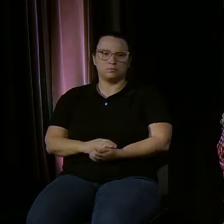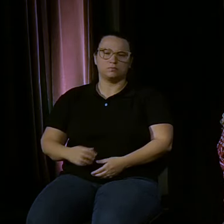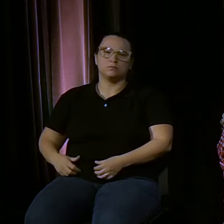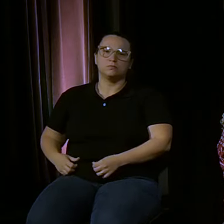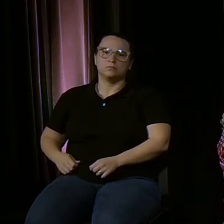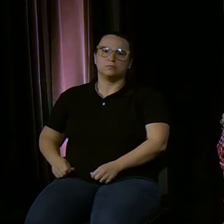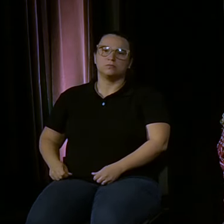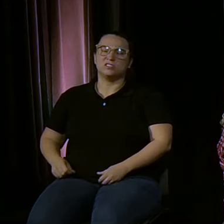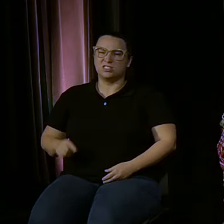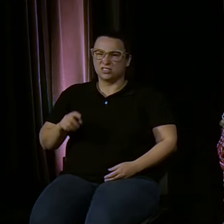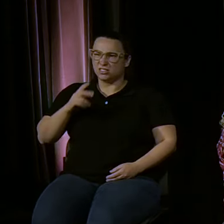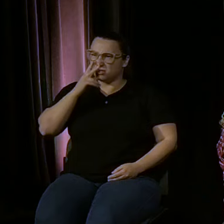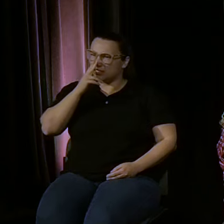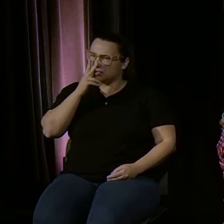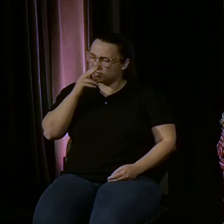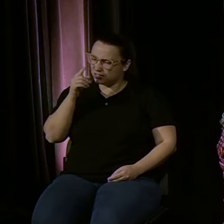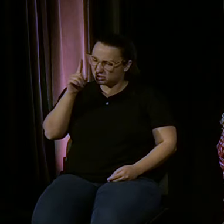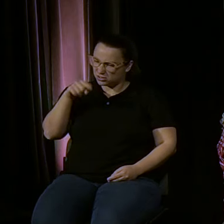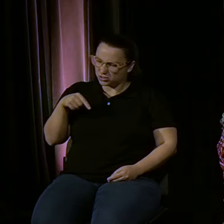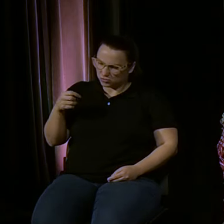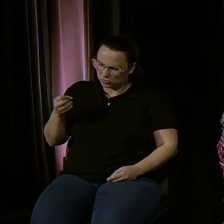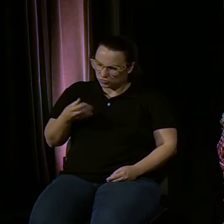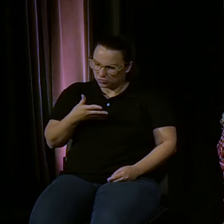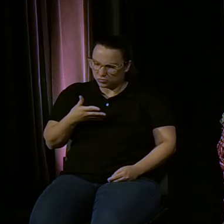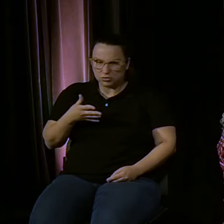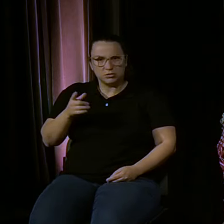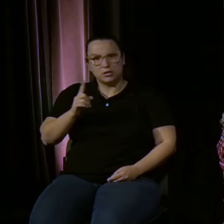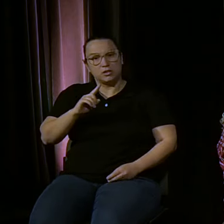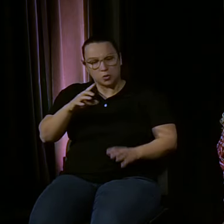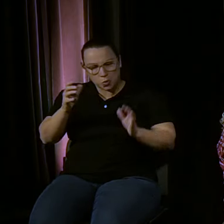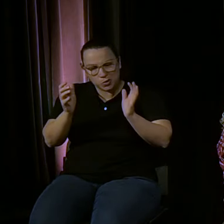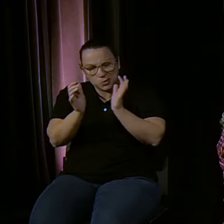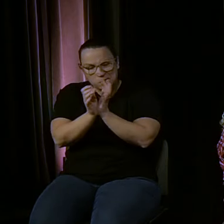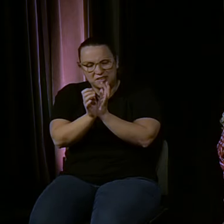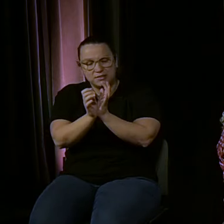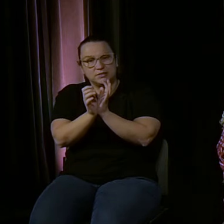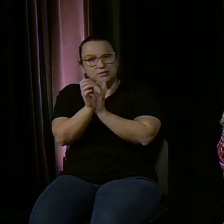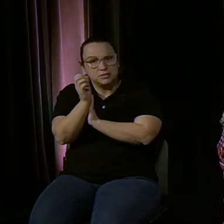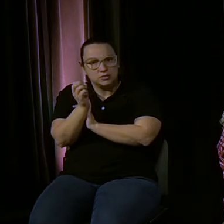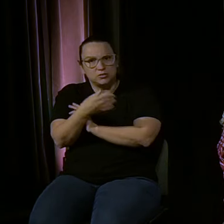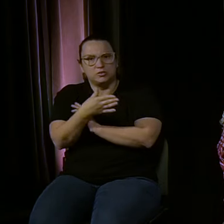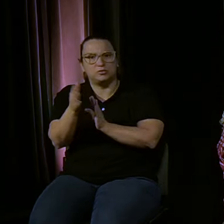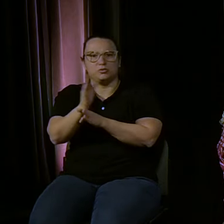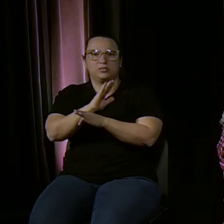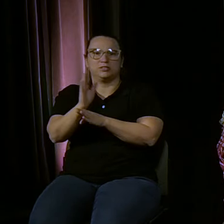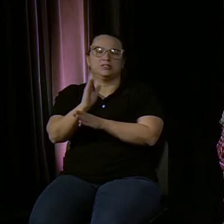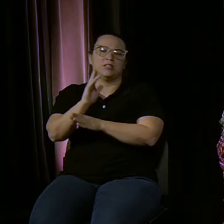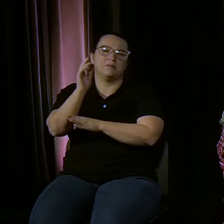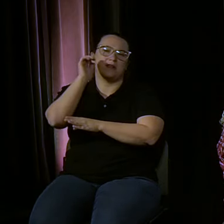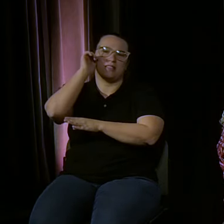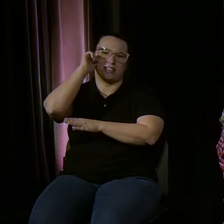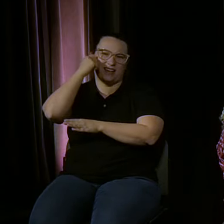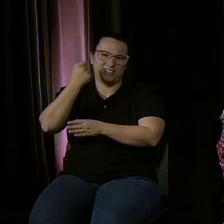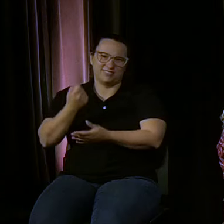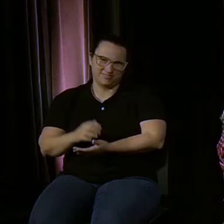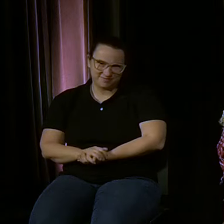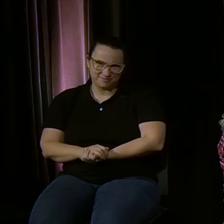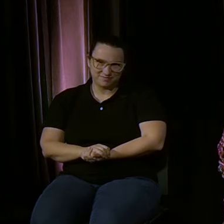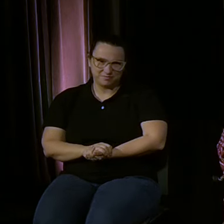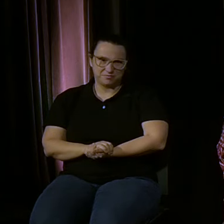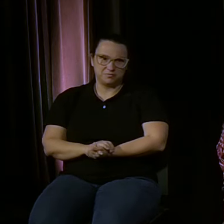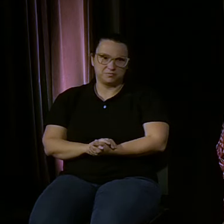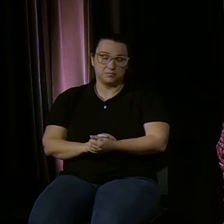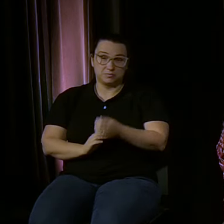gesto inaugural, mas pensar enquanto uma categoria inaugural do cinema negro. É, pensar